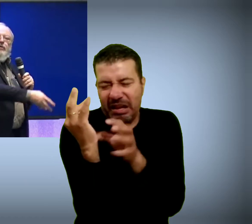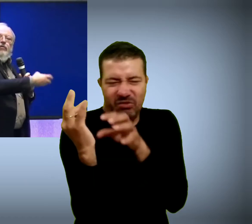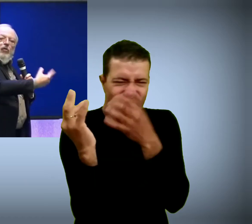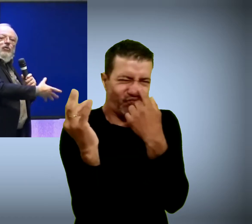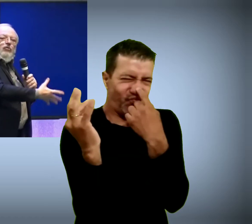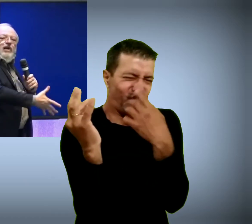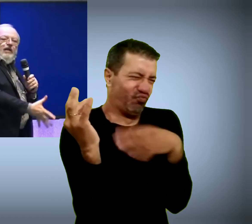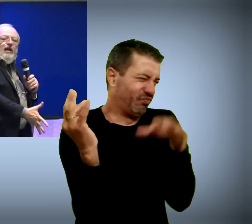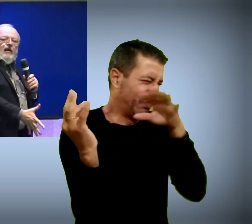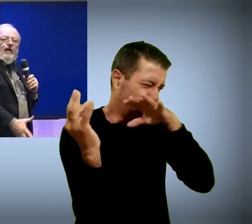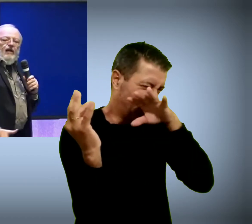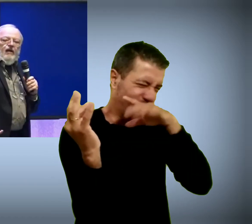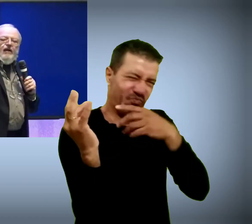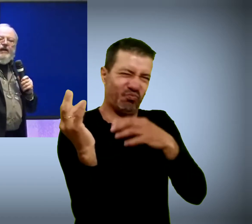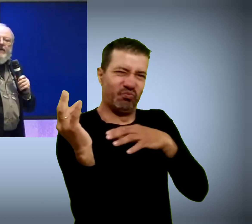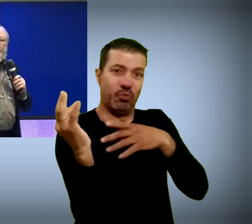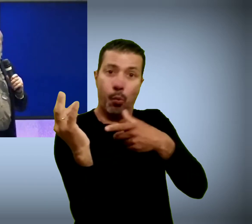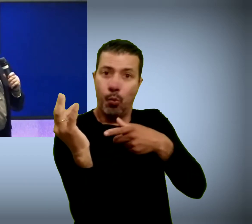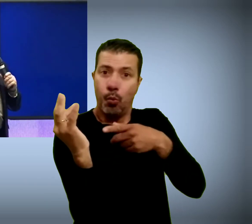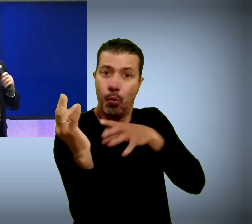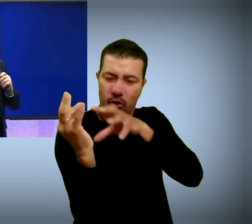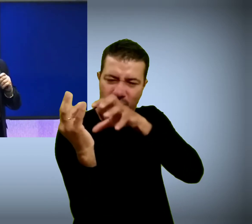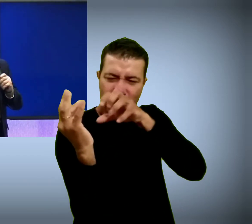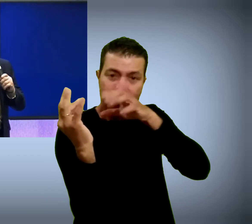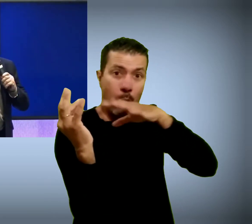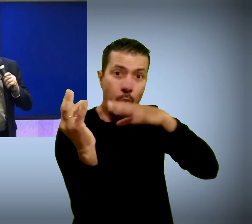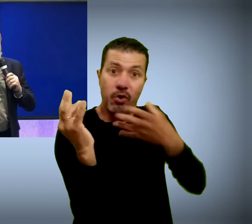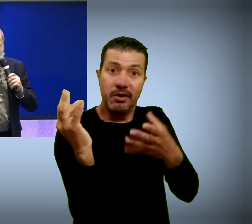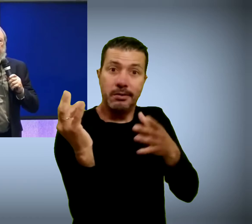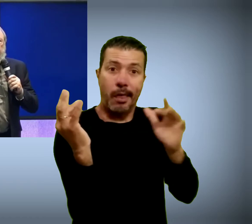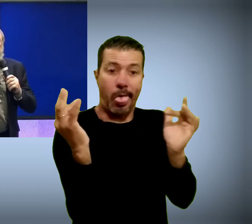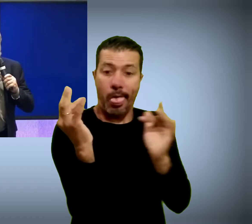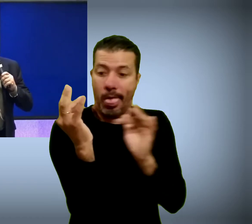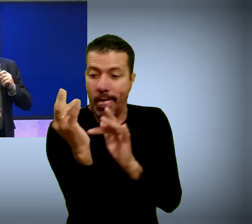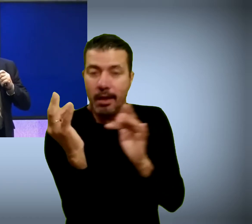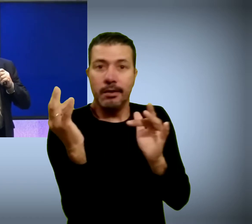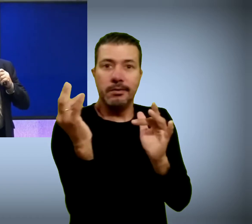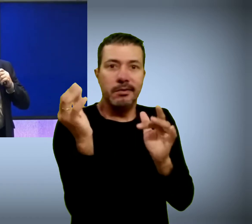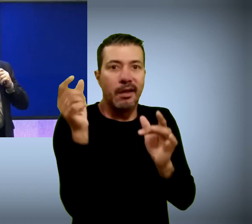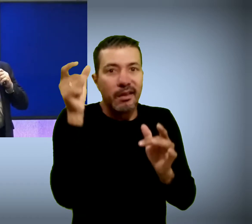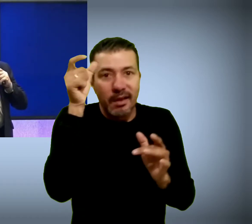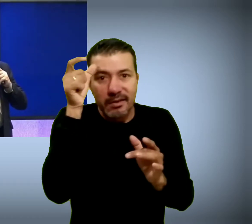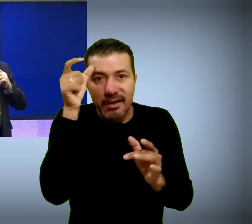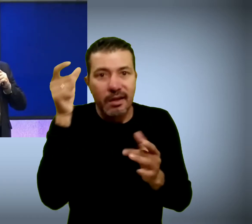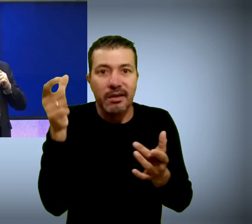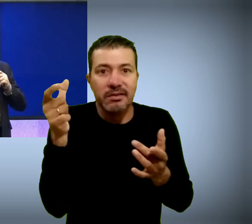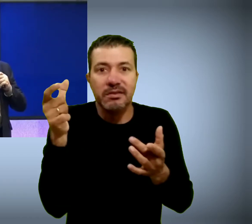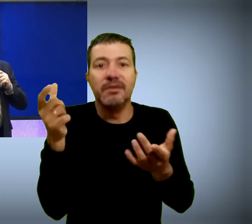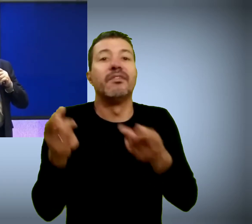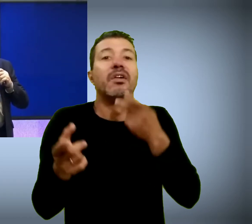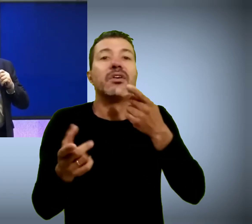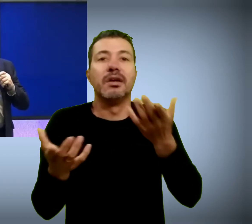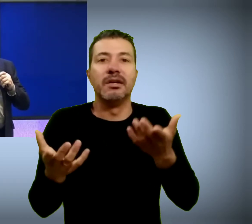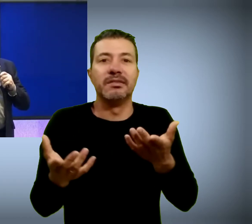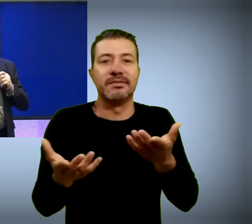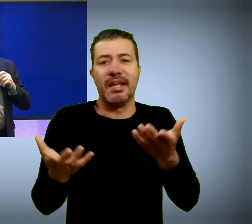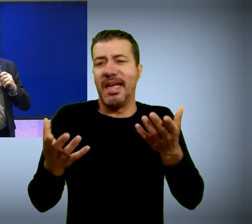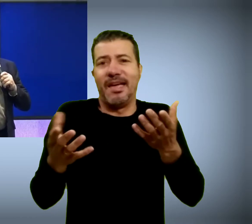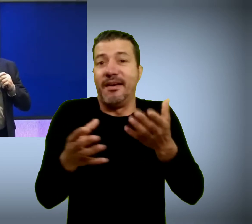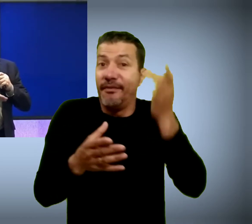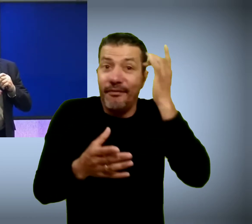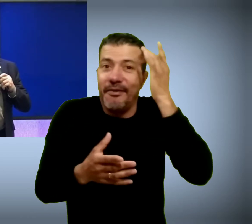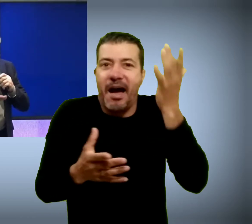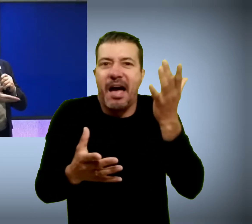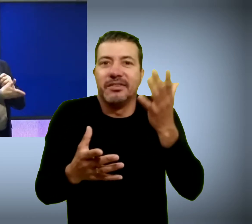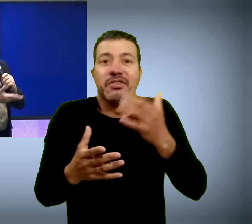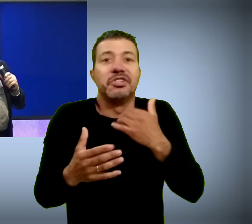cheiroso, lá no fundo do jardim, e ninguém tocasse nessa árvore, Satanás ia dizer a Deus: mas isso é óbvio